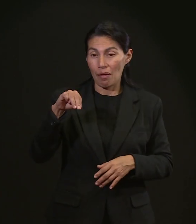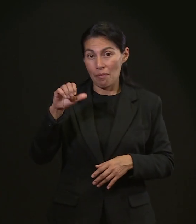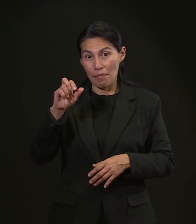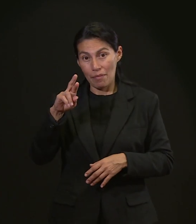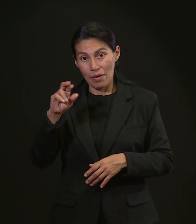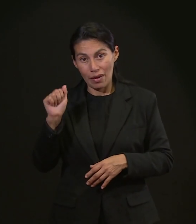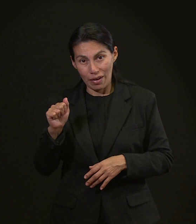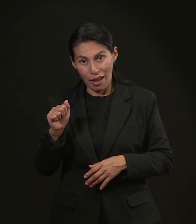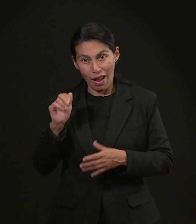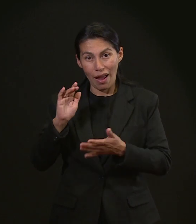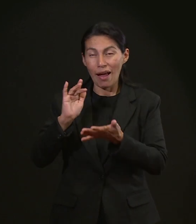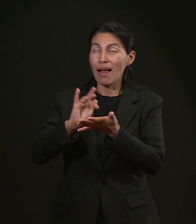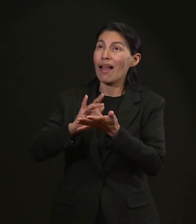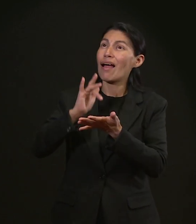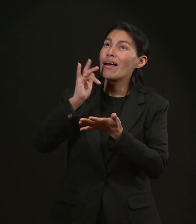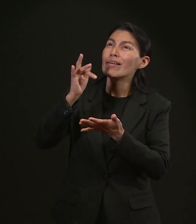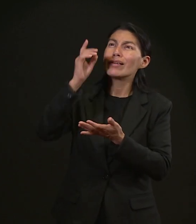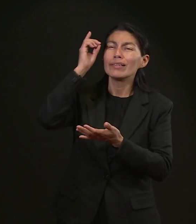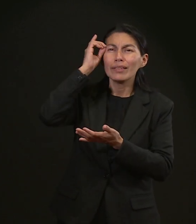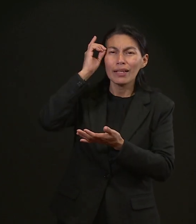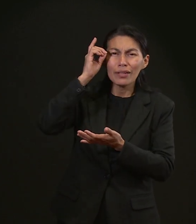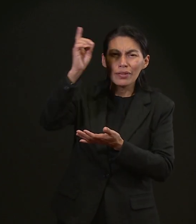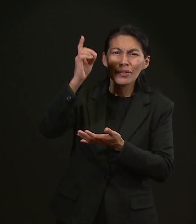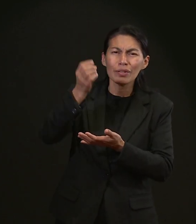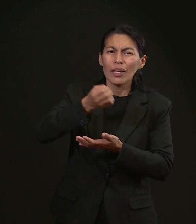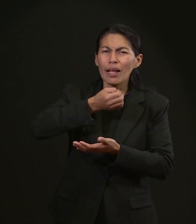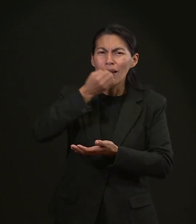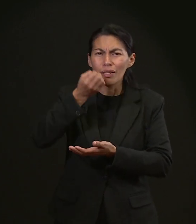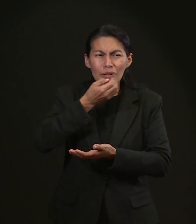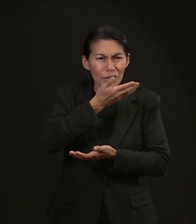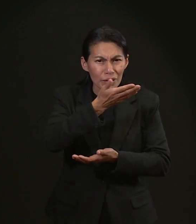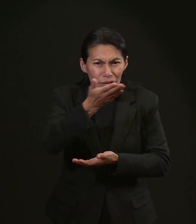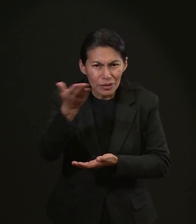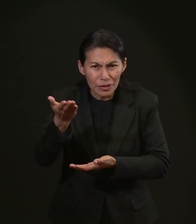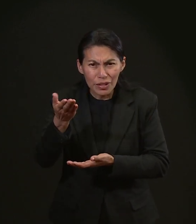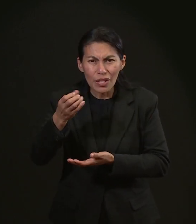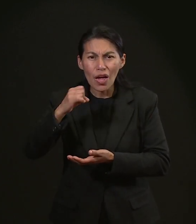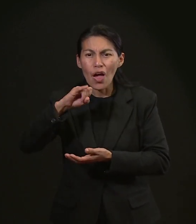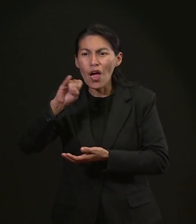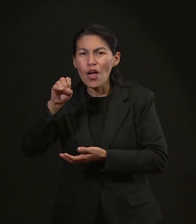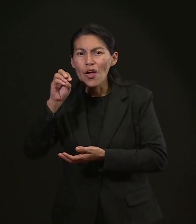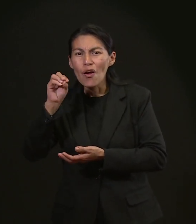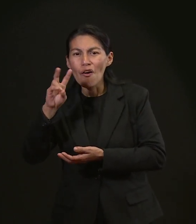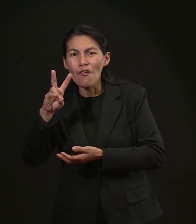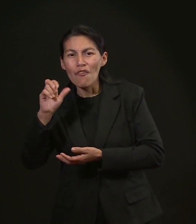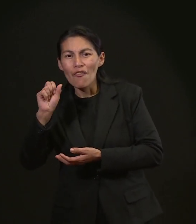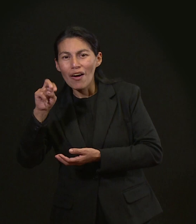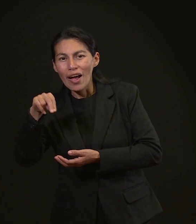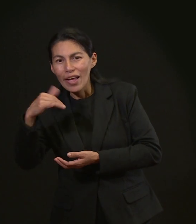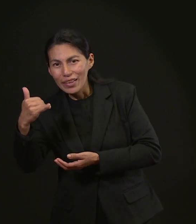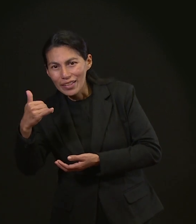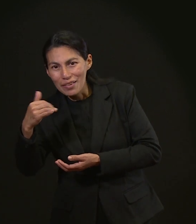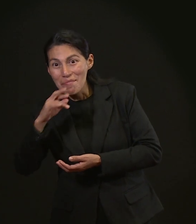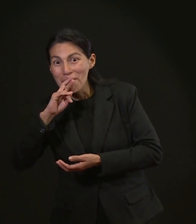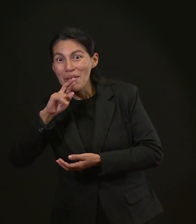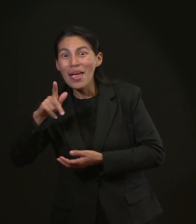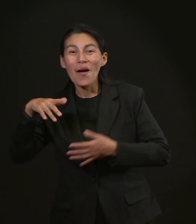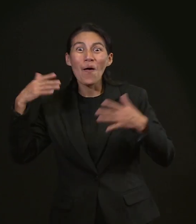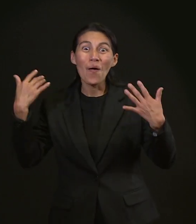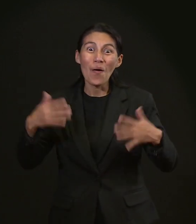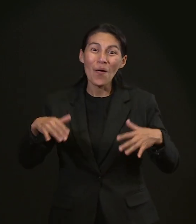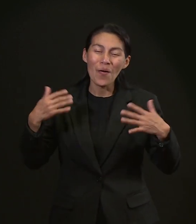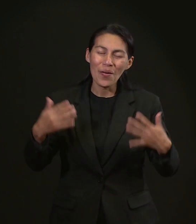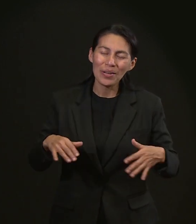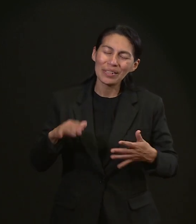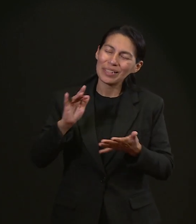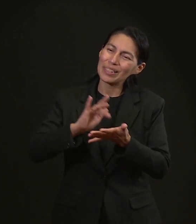hemos tenido es que gracias a dios y a las oraciones el pequeño giovanni va mejorando